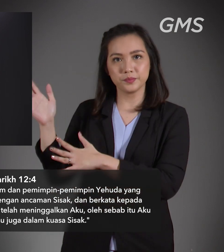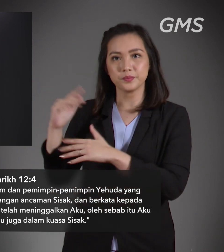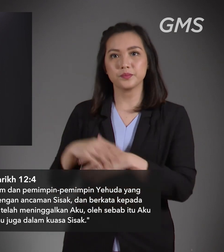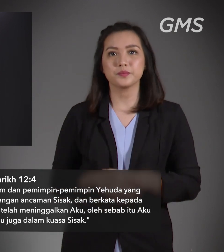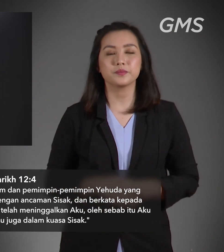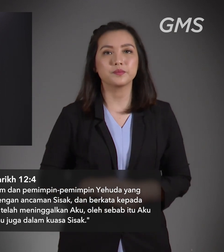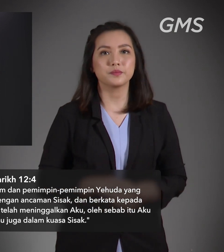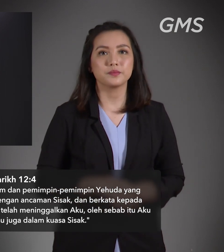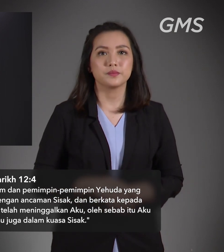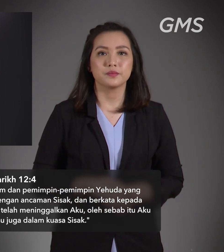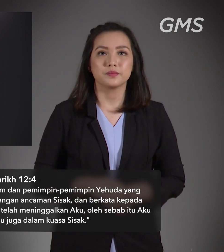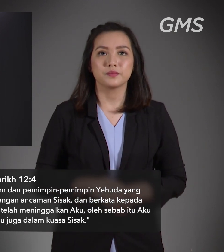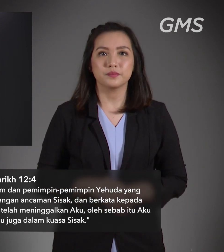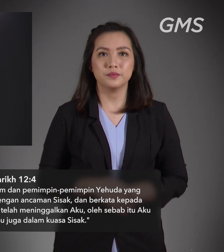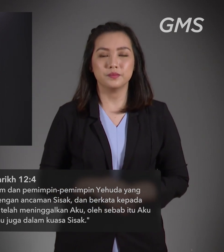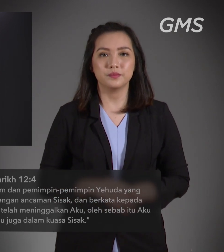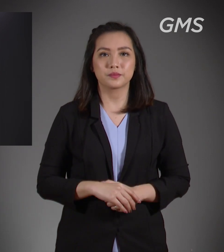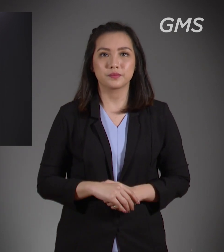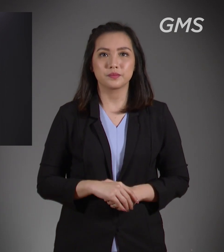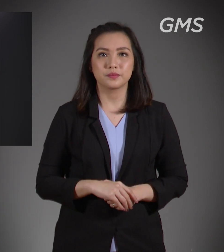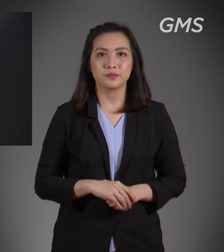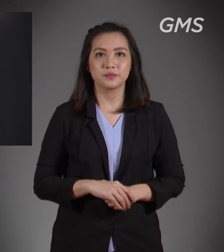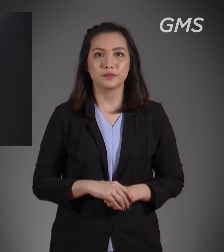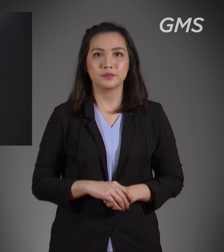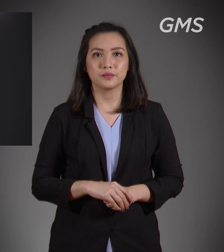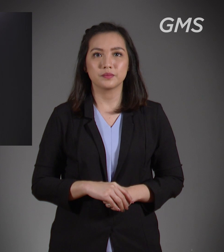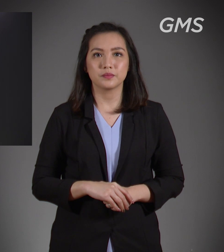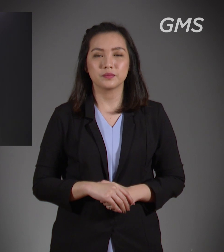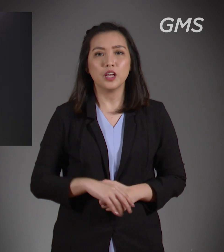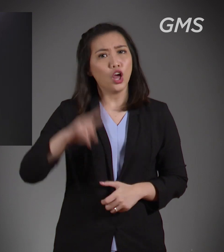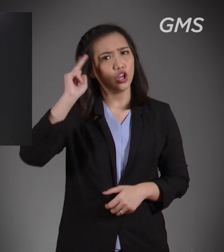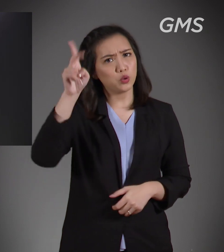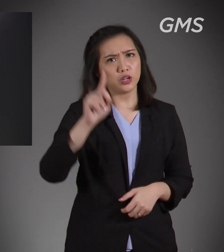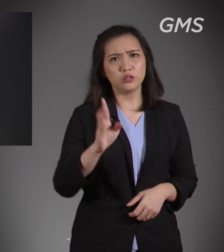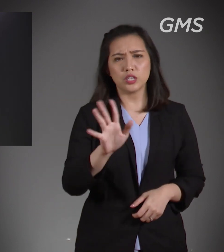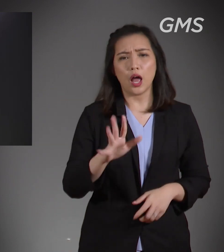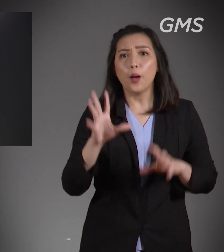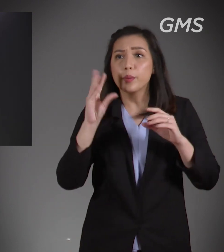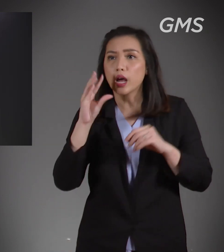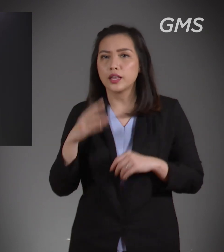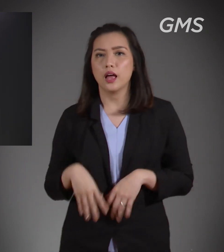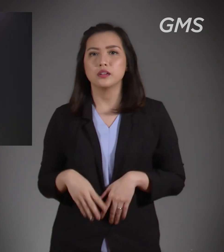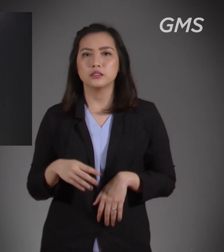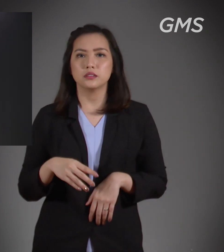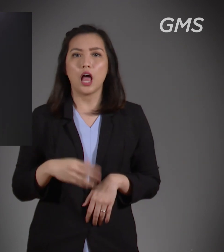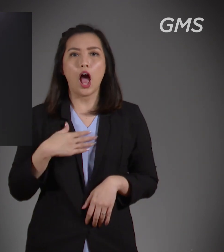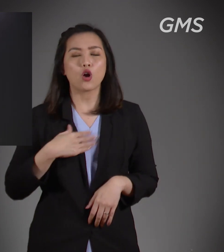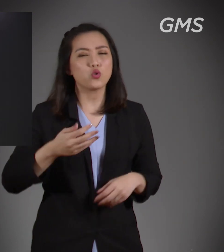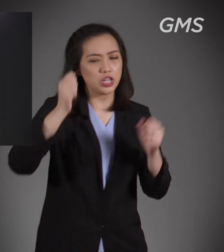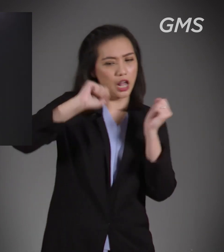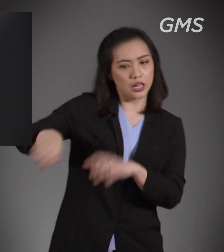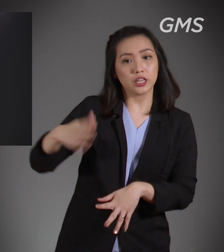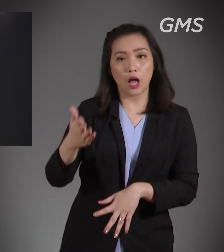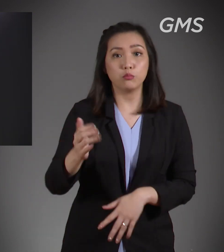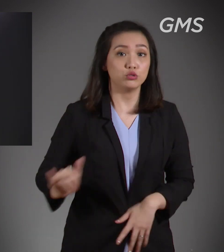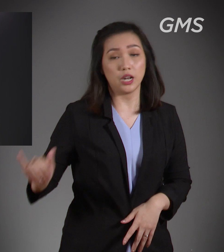kamu ke dalam kuasa Sisak. Tuhan tidak berkata aku tinggalkan kamu selamanya. Enggak, aku tinggalkan kamu dalam kuasa Sisak. Bukan